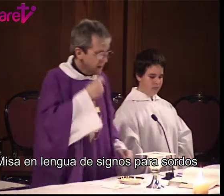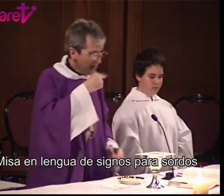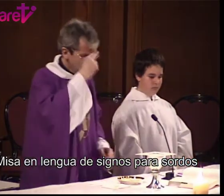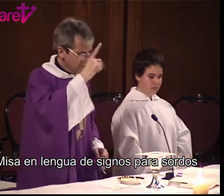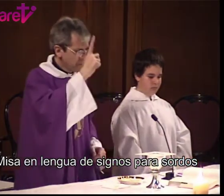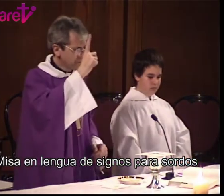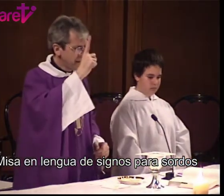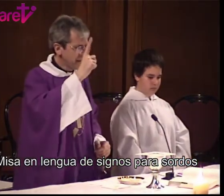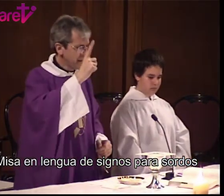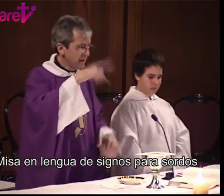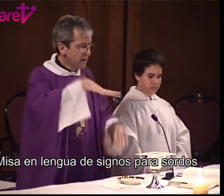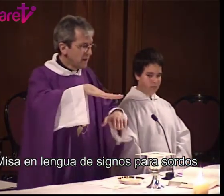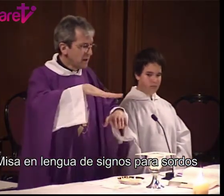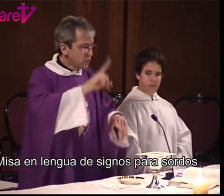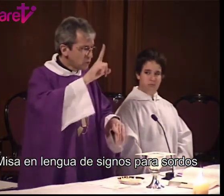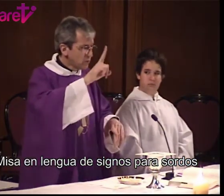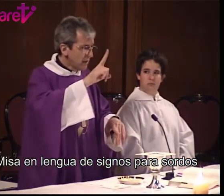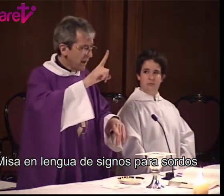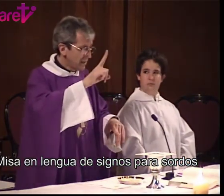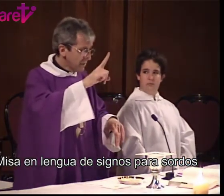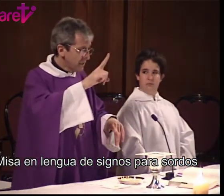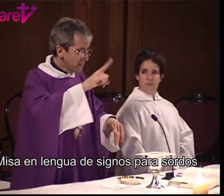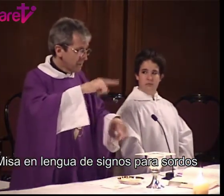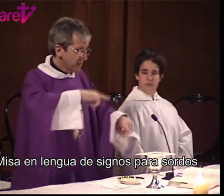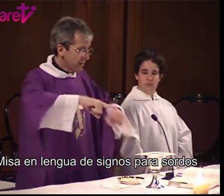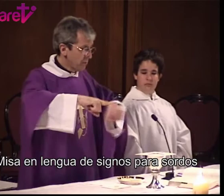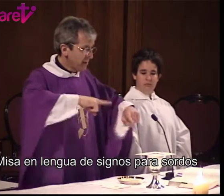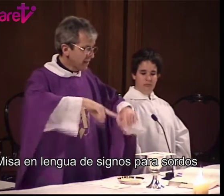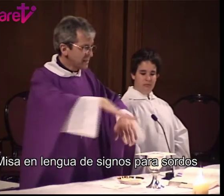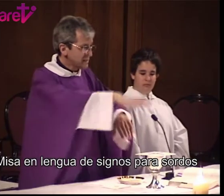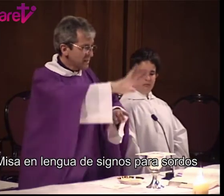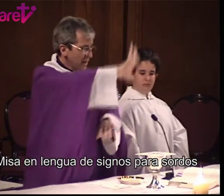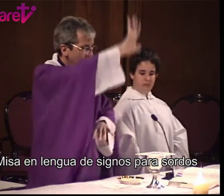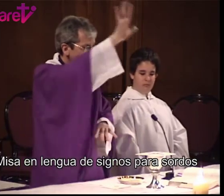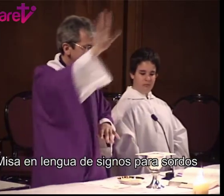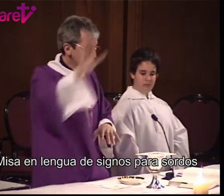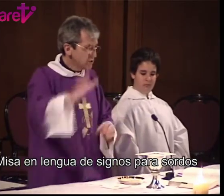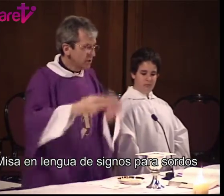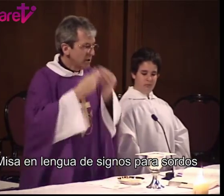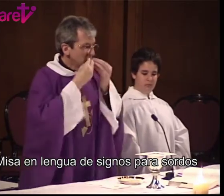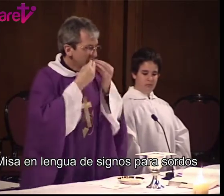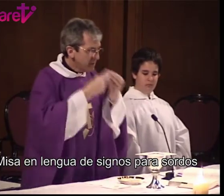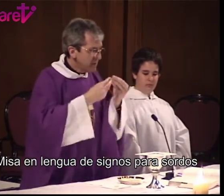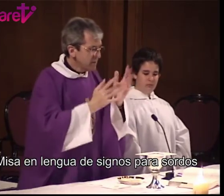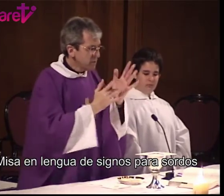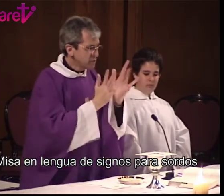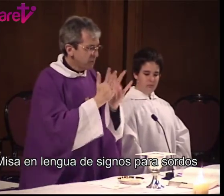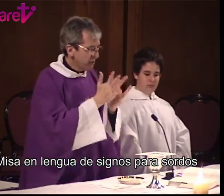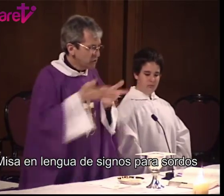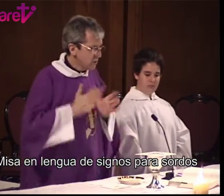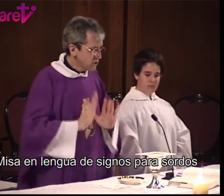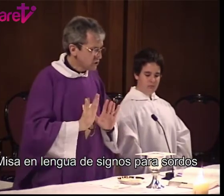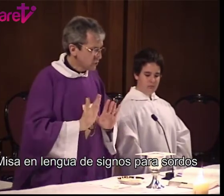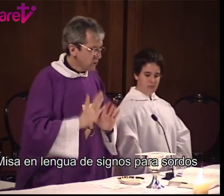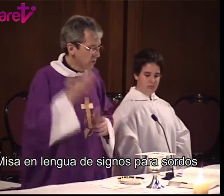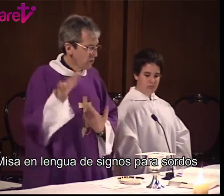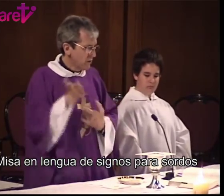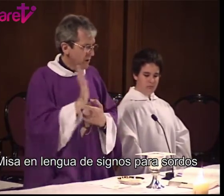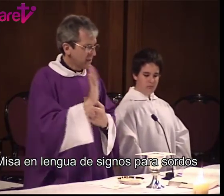Así pues, Padre, a ti que gobiernas el universo, te bendecimos por Jesucristo tu Hijo, que ha